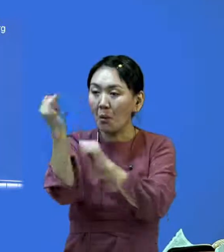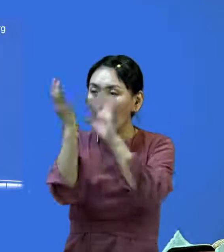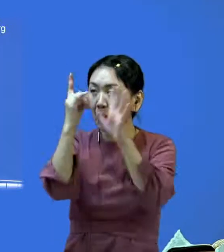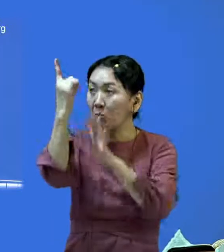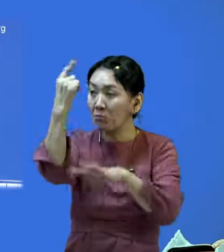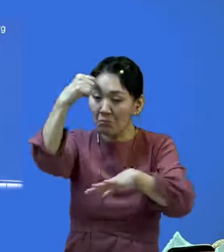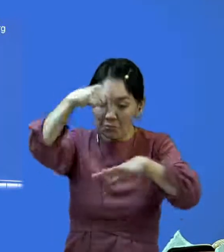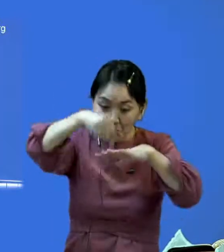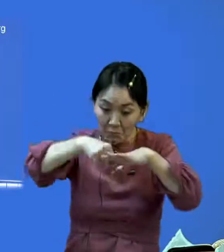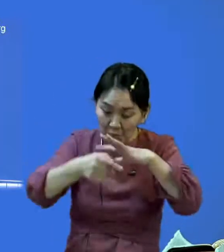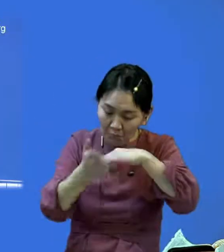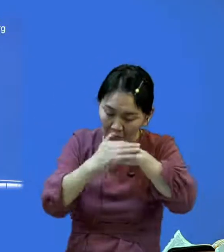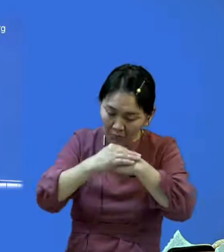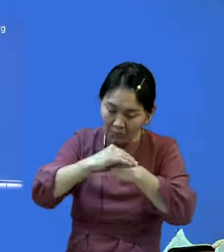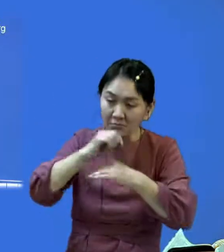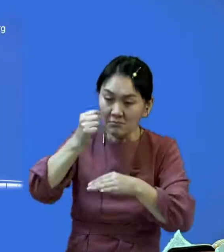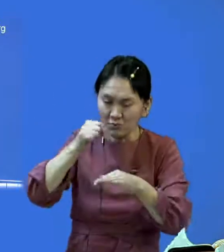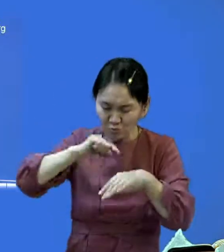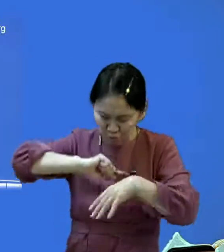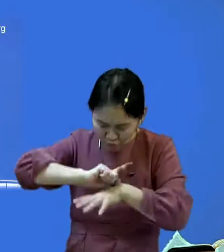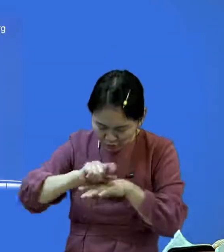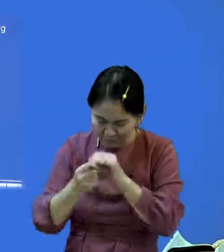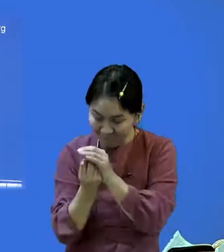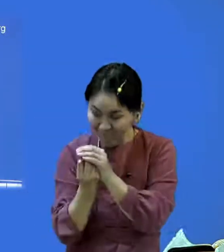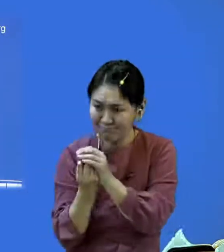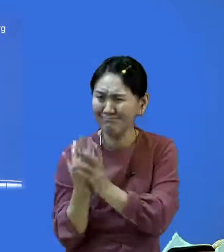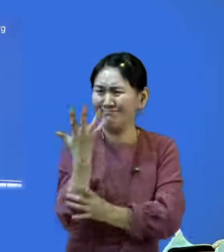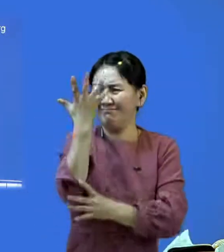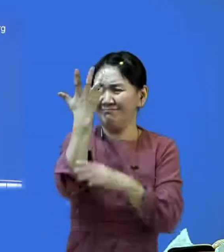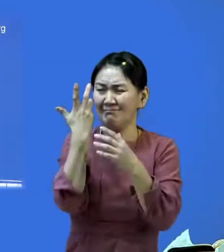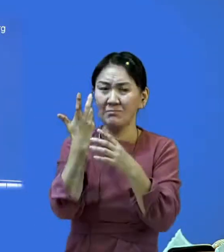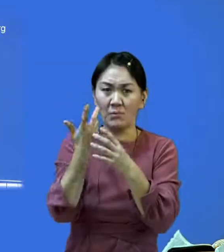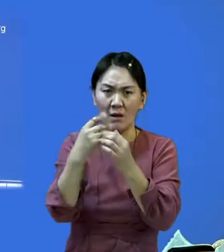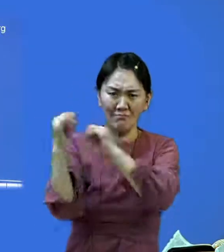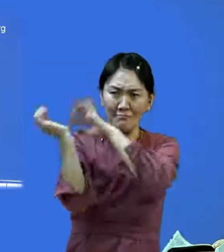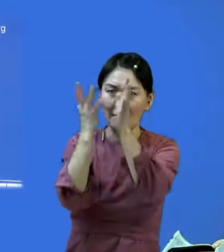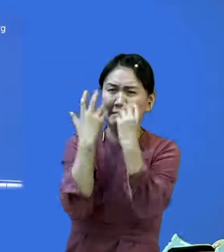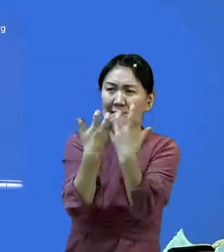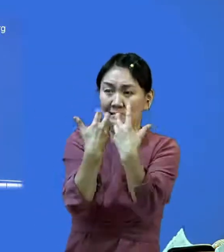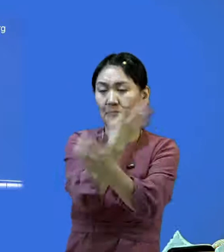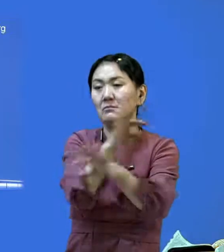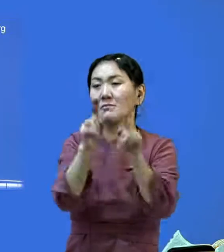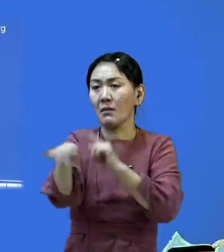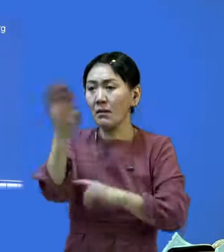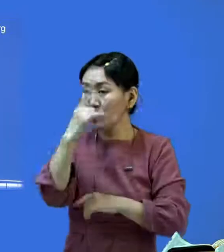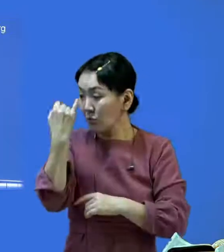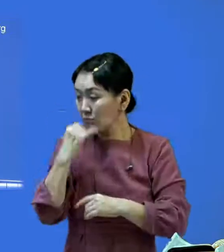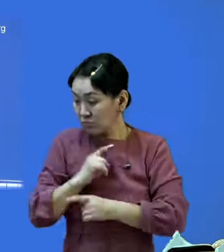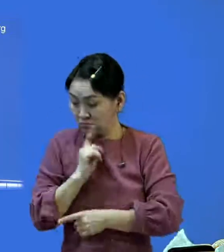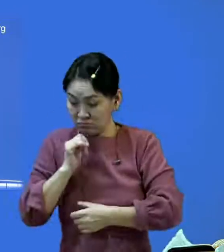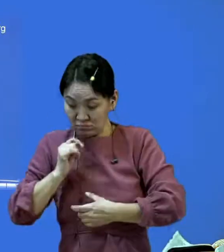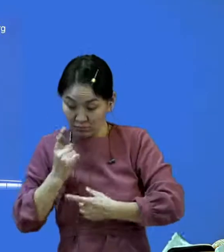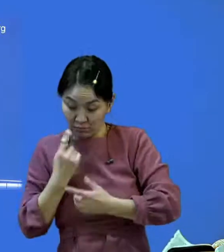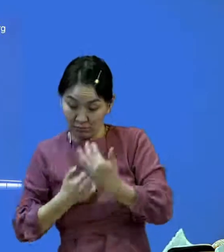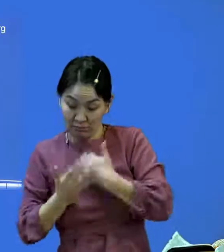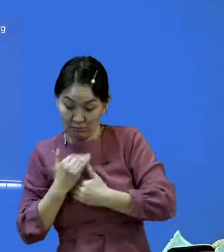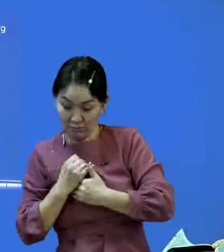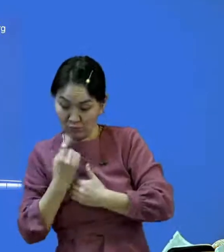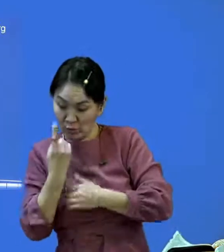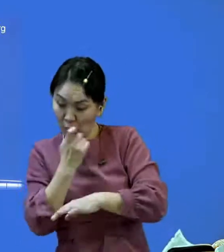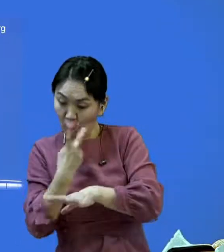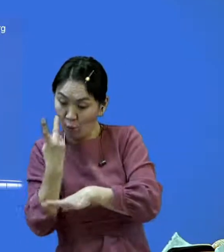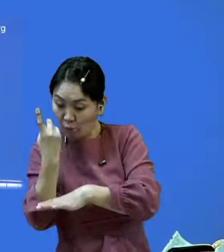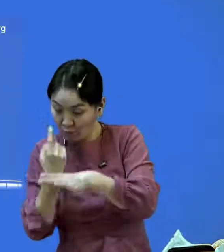жимсийг гаргадгийн адил олон хөвгүүдийг цог жавхлан давчрахтаа гэж байна. Тэгэхээр Есүс эзэн биднийхнийг аварч байгаа